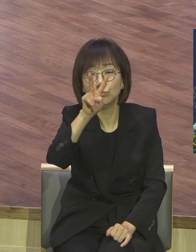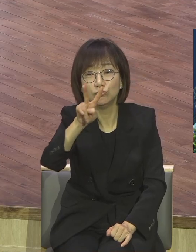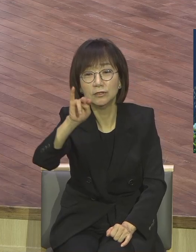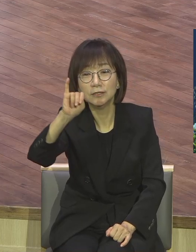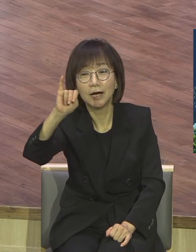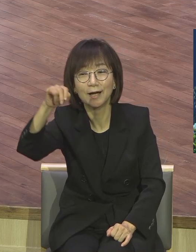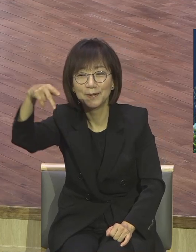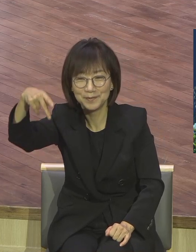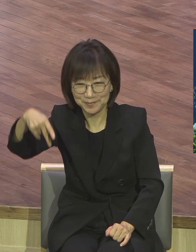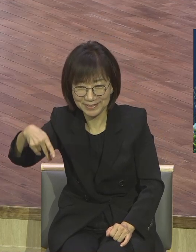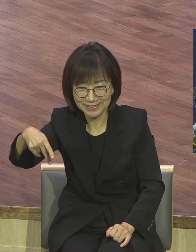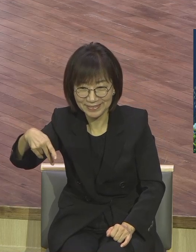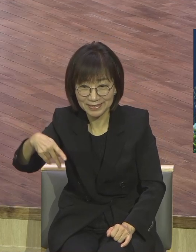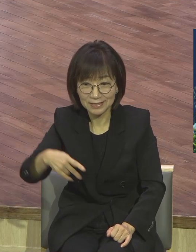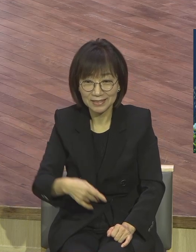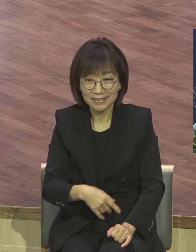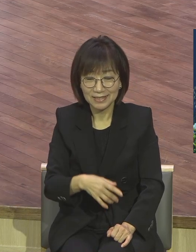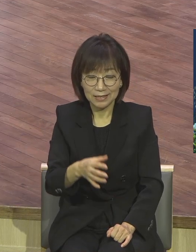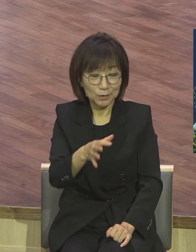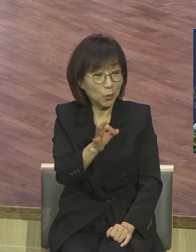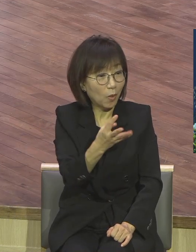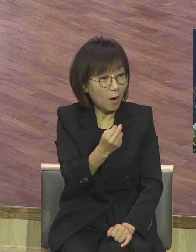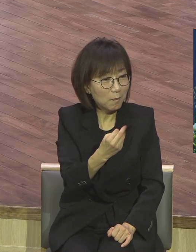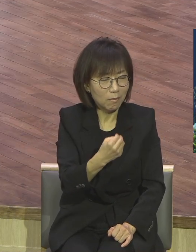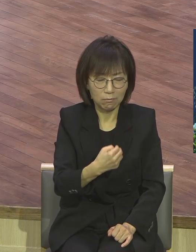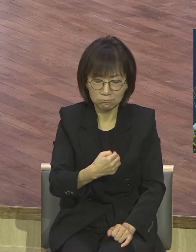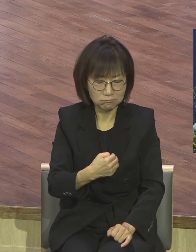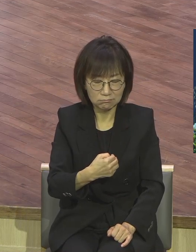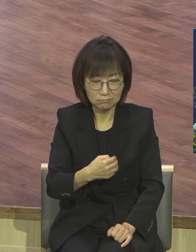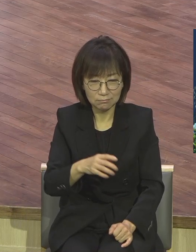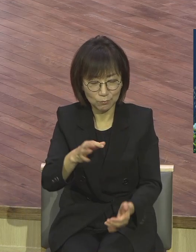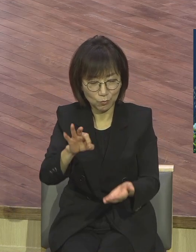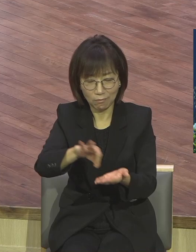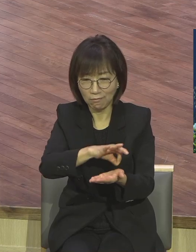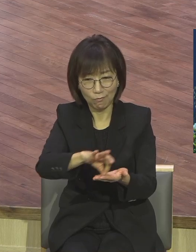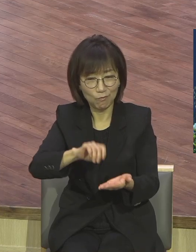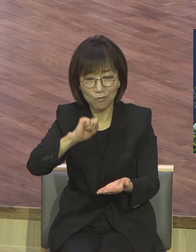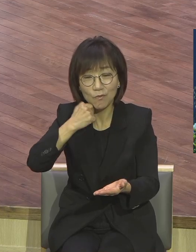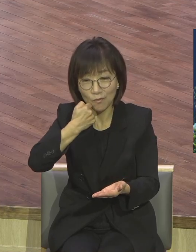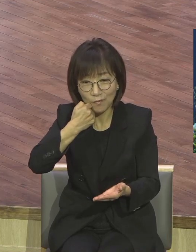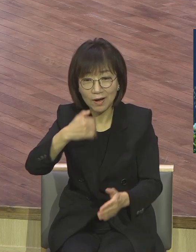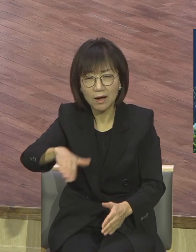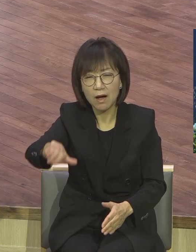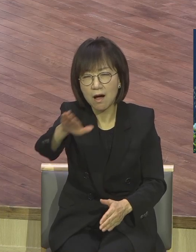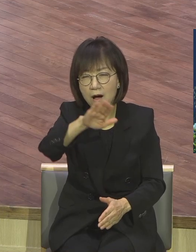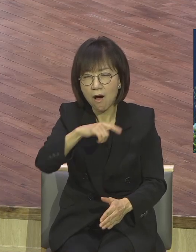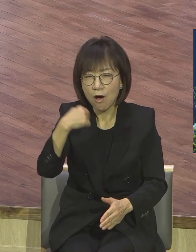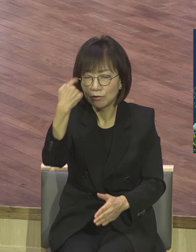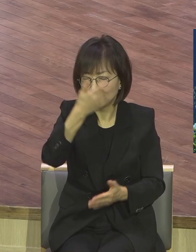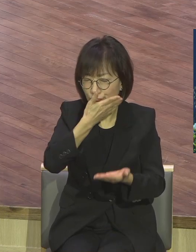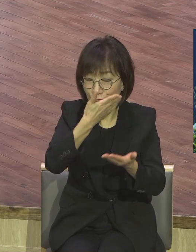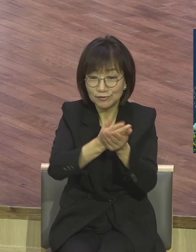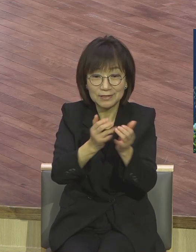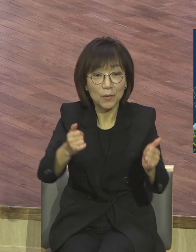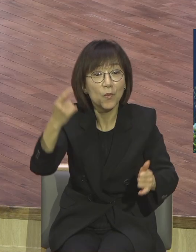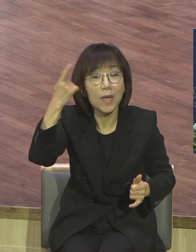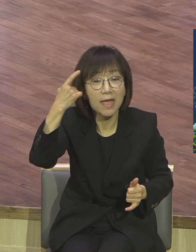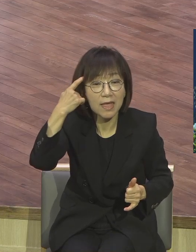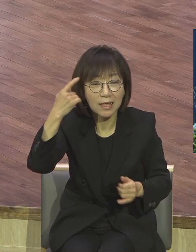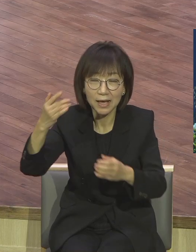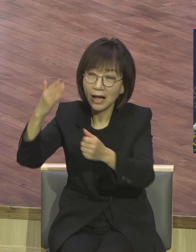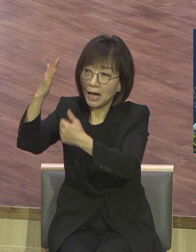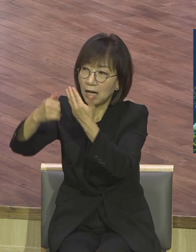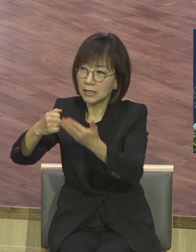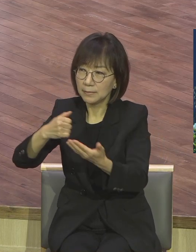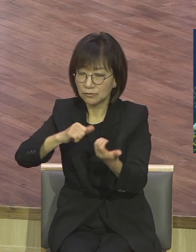뭐 값으로 환산할 수 없는 존귀한 예수 그리스도의 피값으로 산 존재란